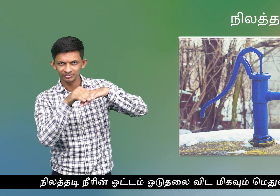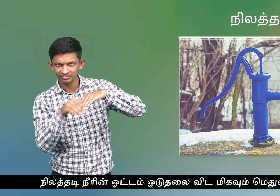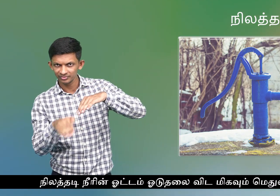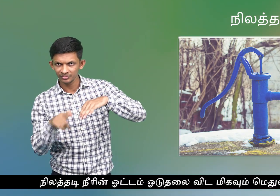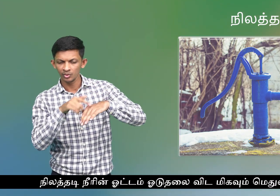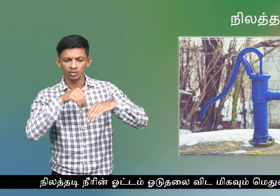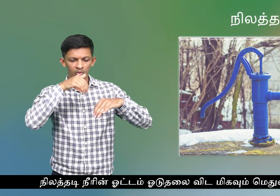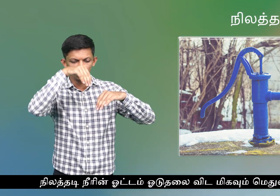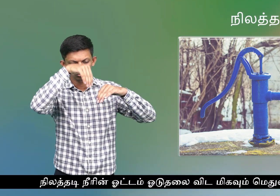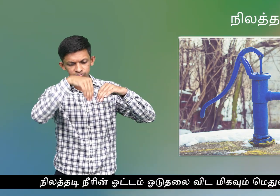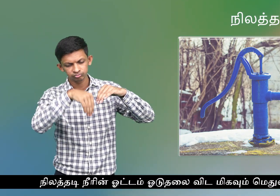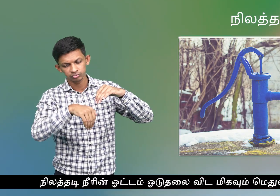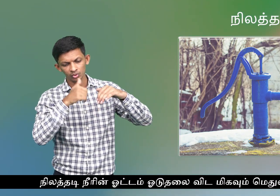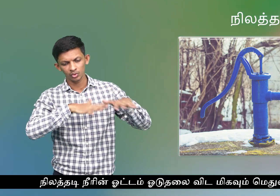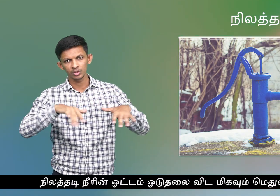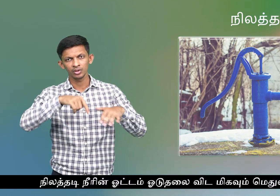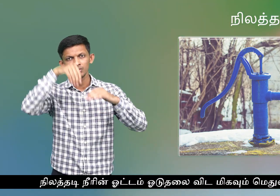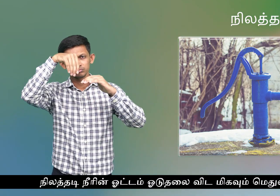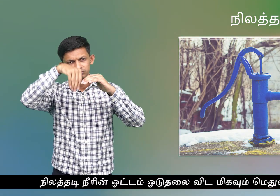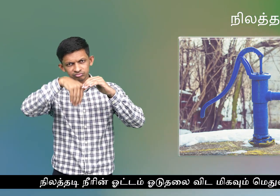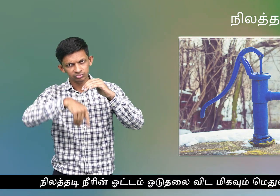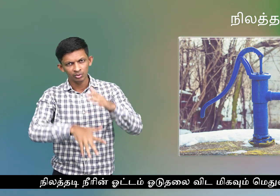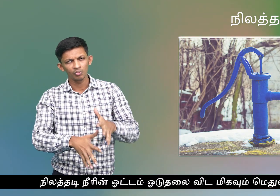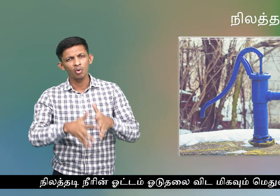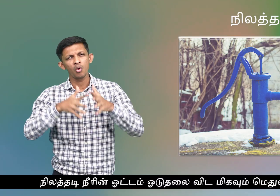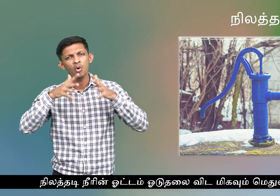நிலத்தடி நீரின் ஓட்டம் ஓடுதலை விட மிகவும் மெதுவாக உள்ளது.